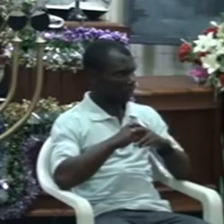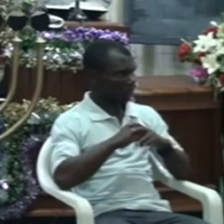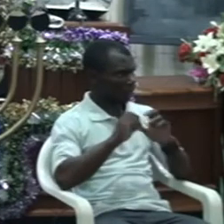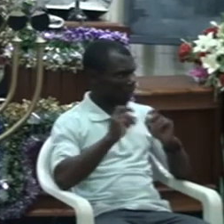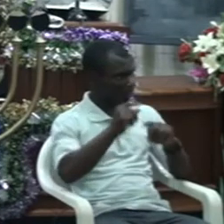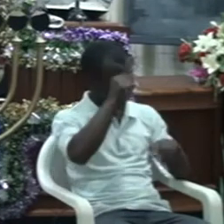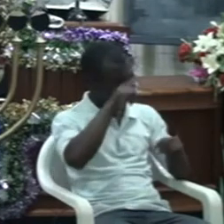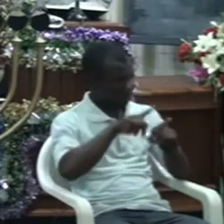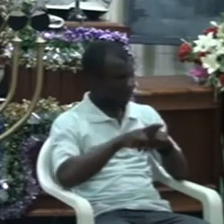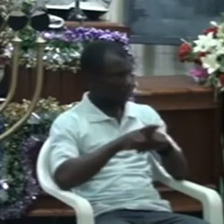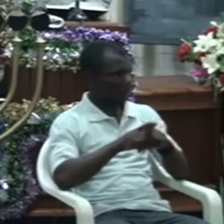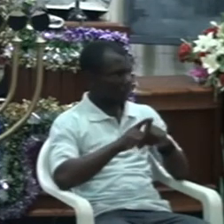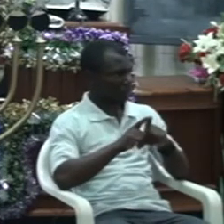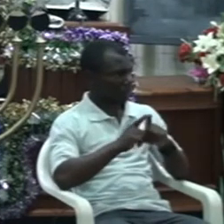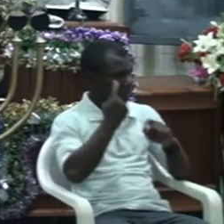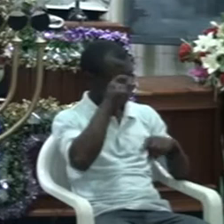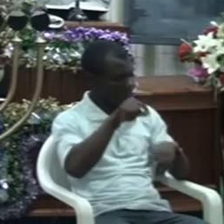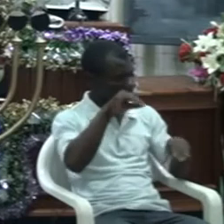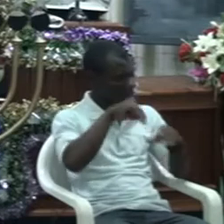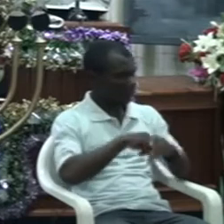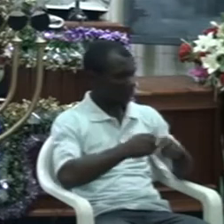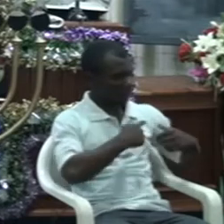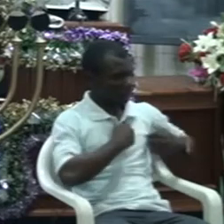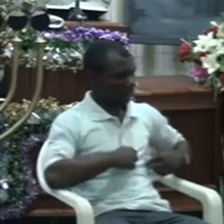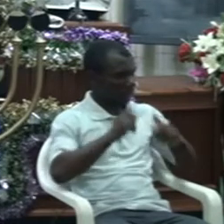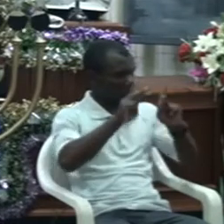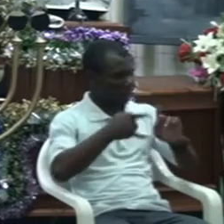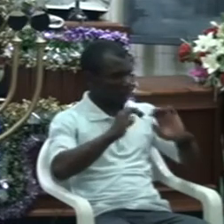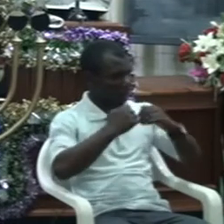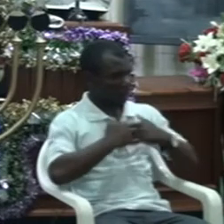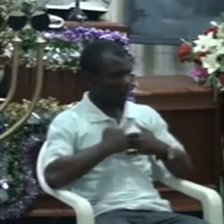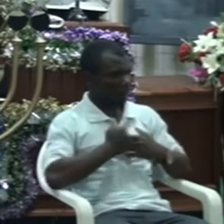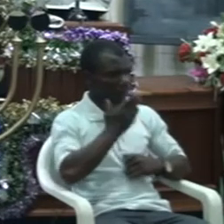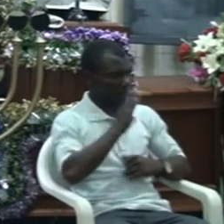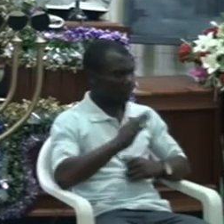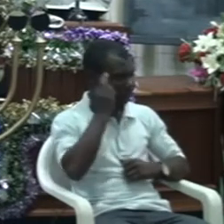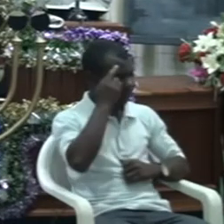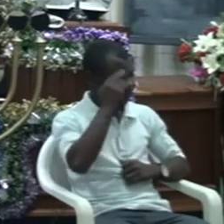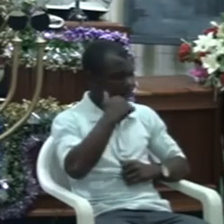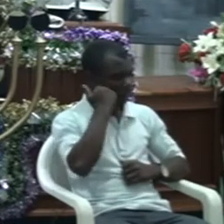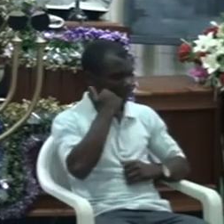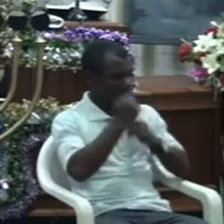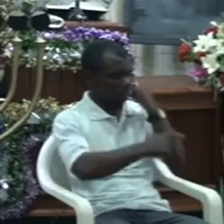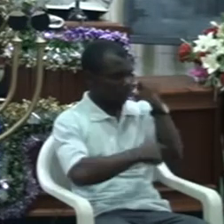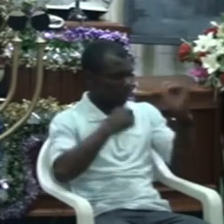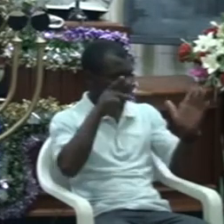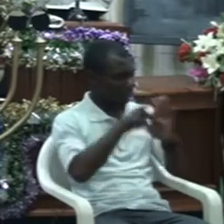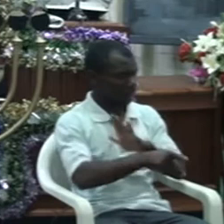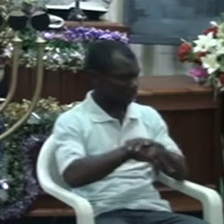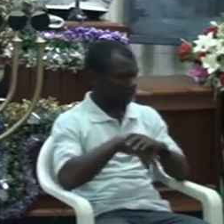frère. Pour maintenant, il y a mieux à voir, tu y en as tout comme à Wazo Mabaya. Washerati, Wizi,